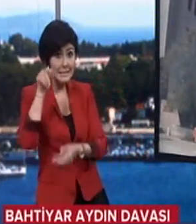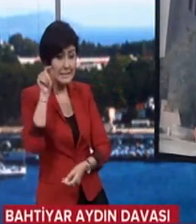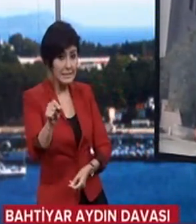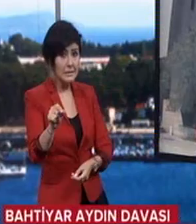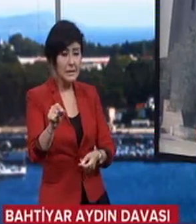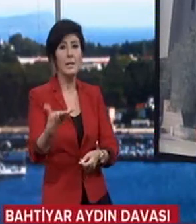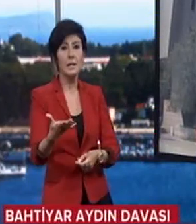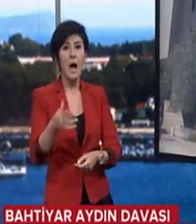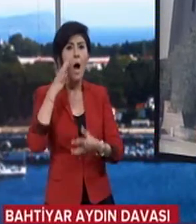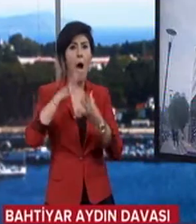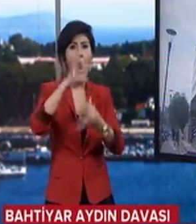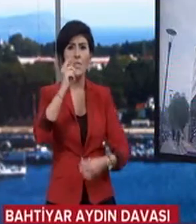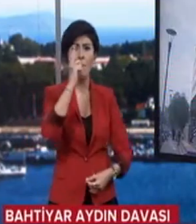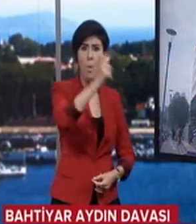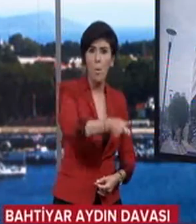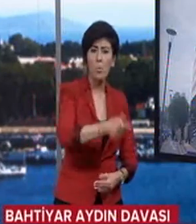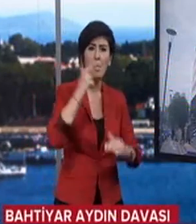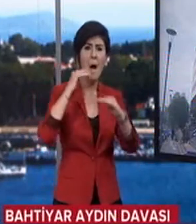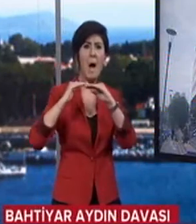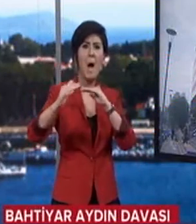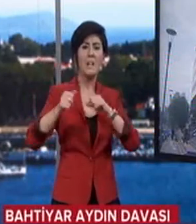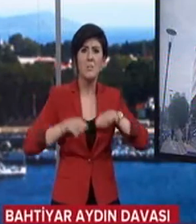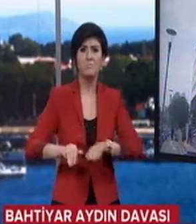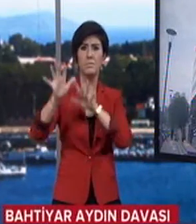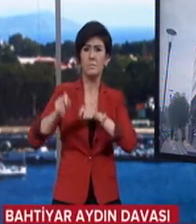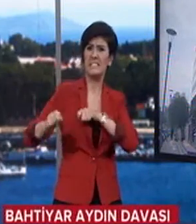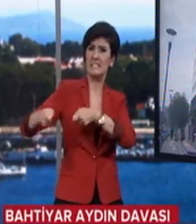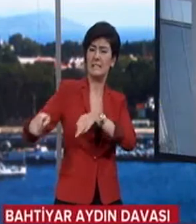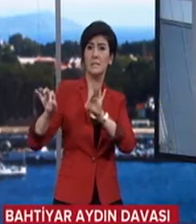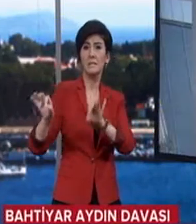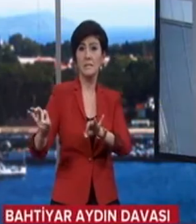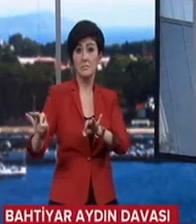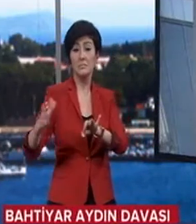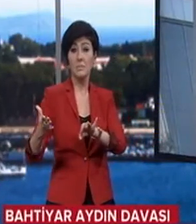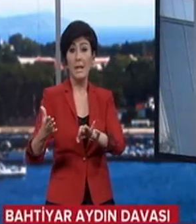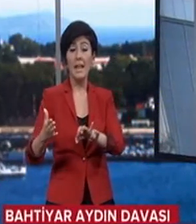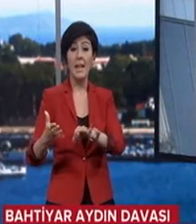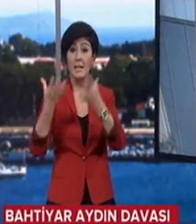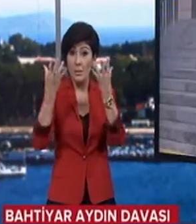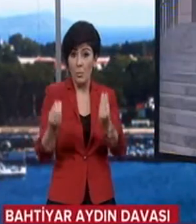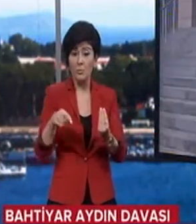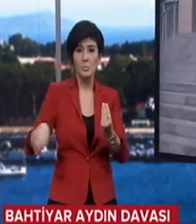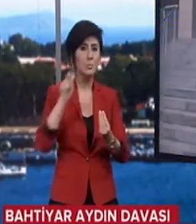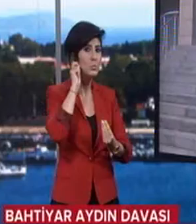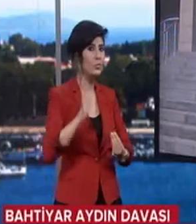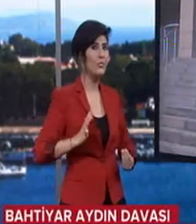Tünay Yanardağ taammüden adam öldürmek, halkı isyana teşvik ve cürüm işlemek üzere teşekkür